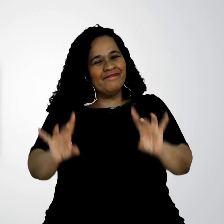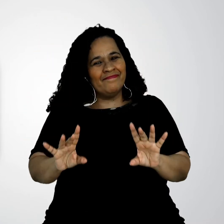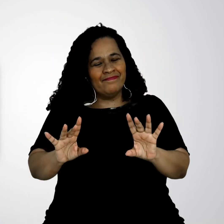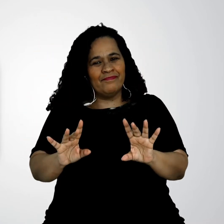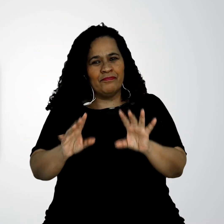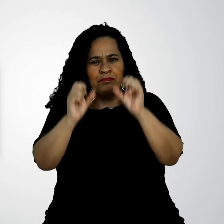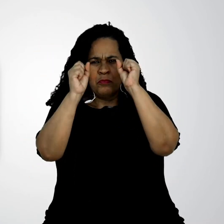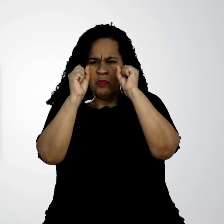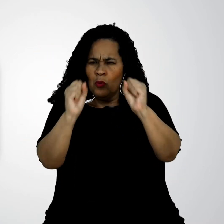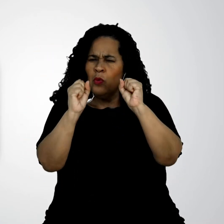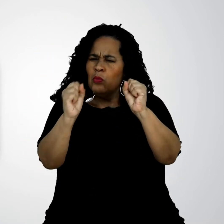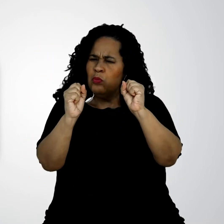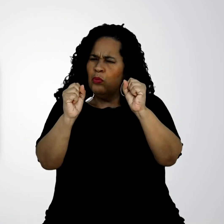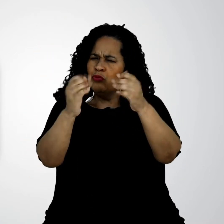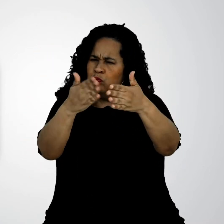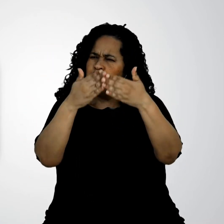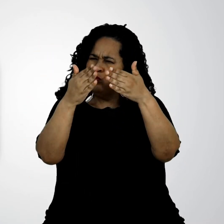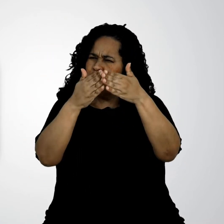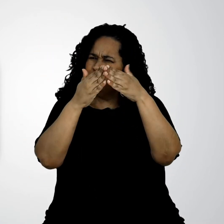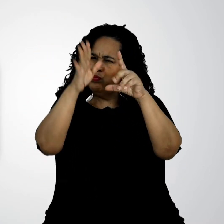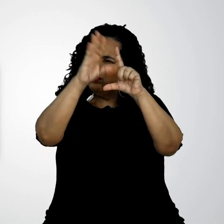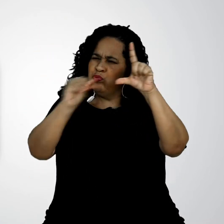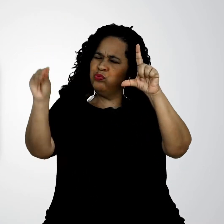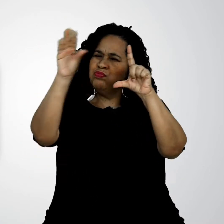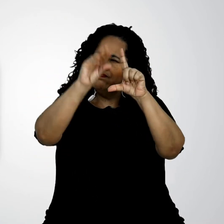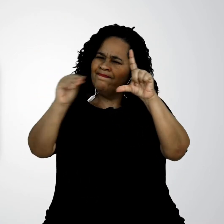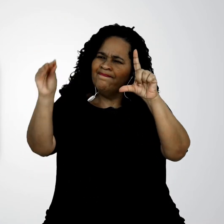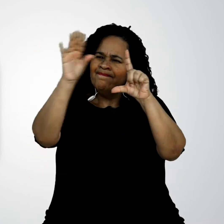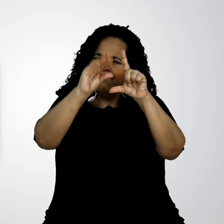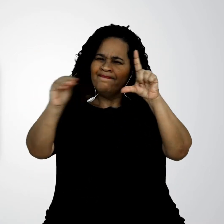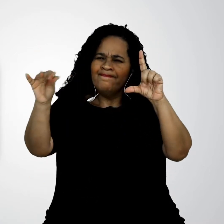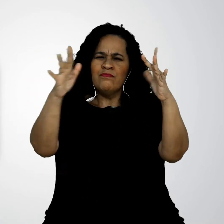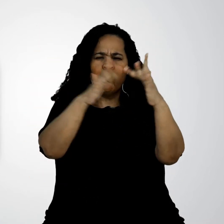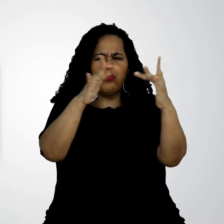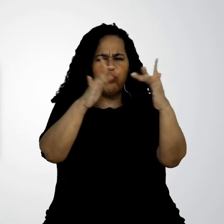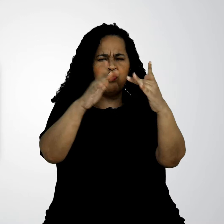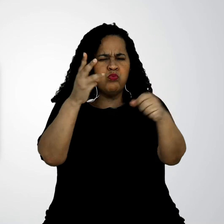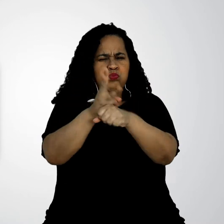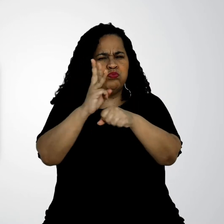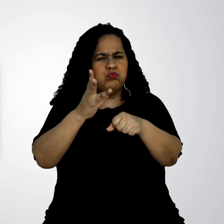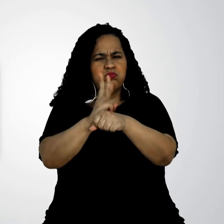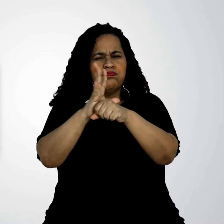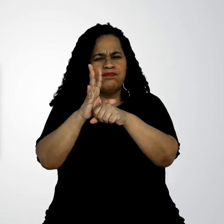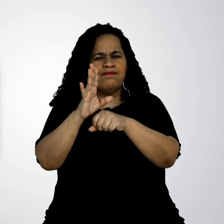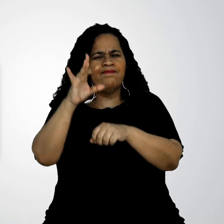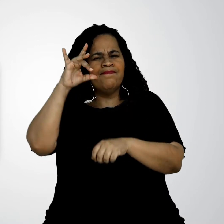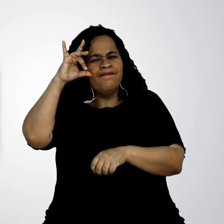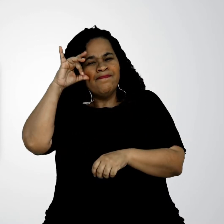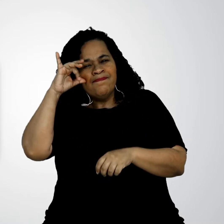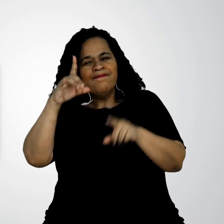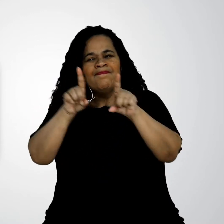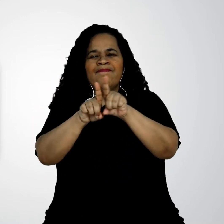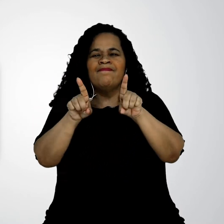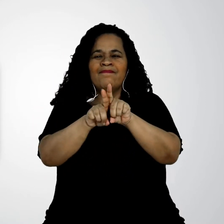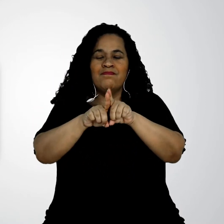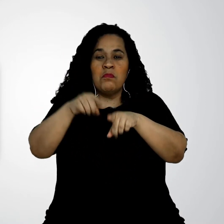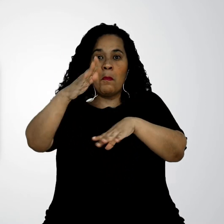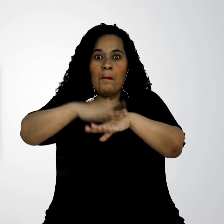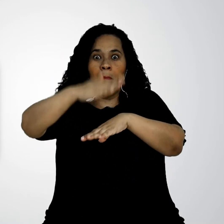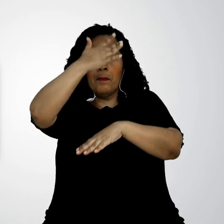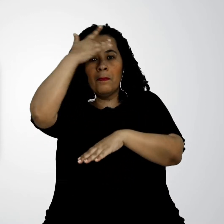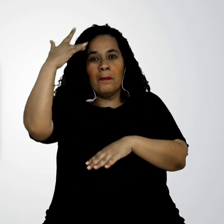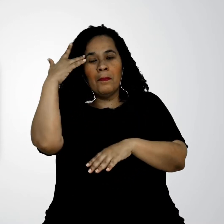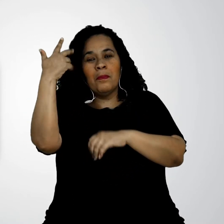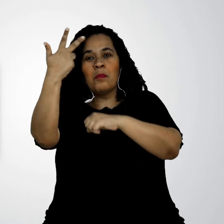pode disparar esse link aí para todos os seus contatos, WhatsApp, Instagram, para que outras tantas pessoas